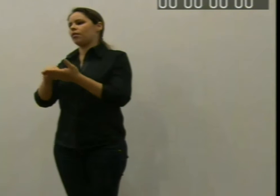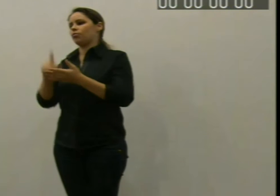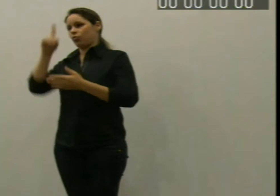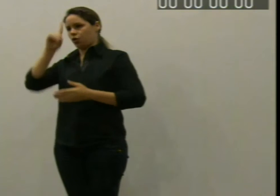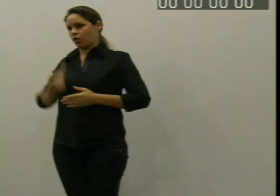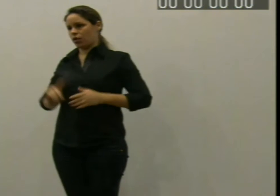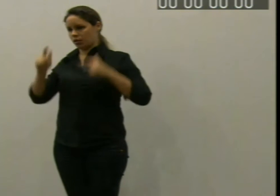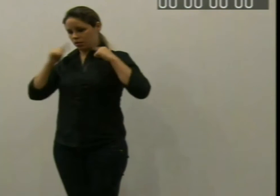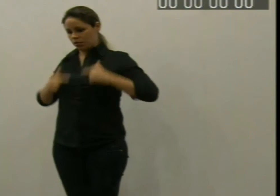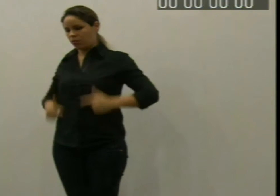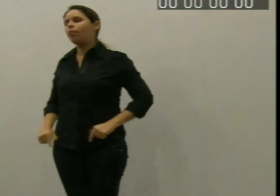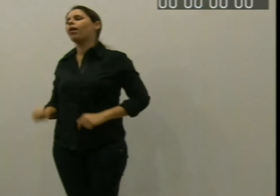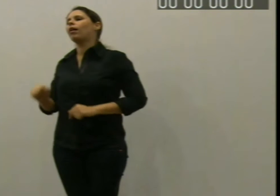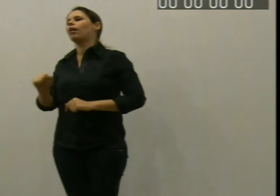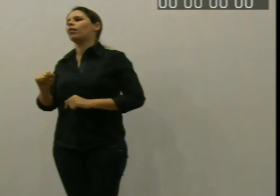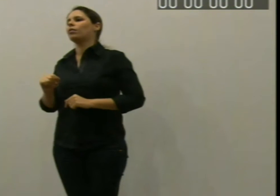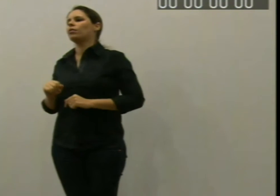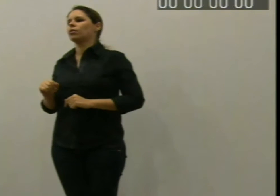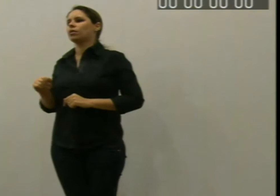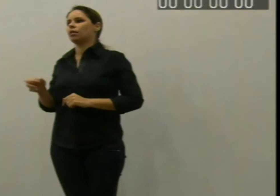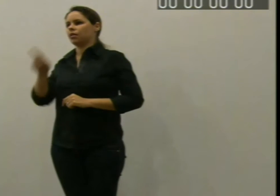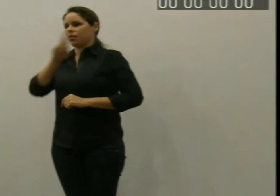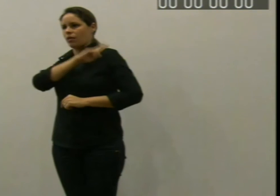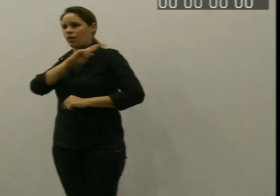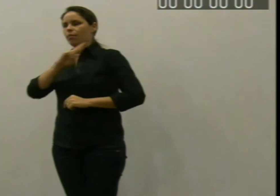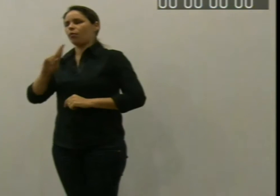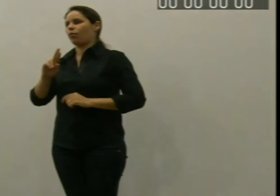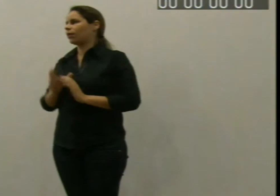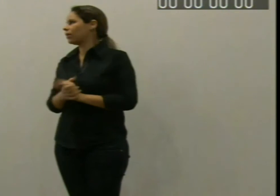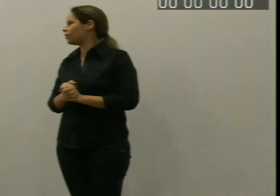palavra J obrigado bom